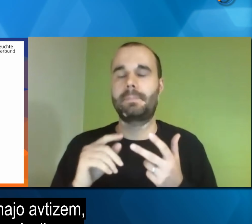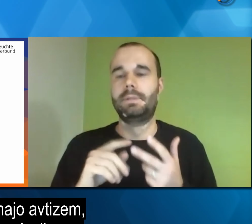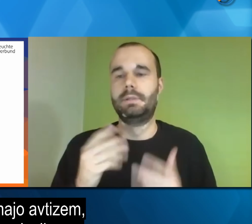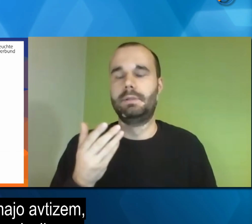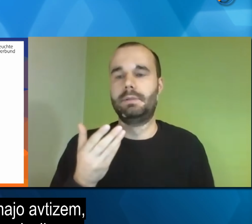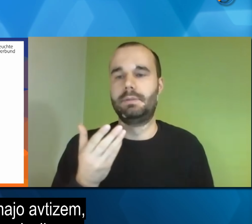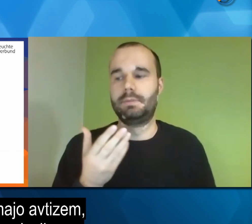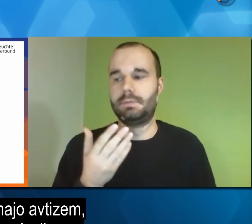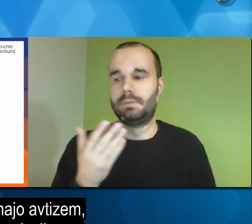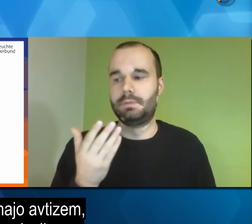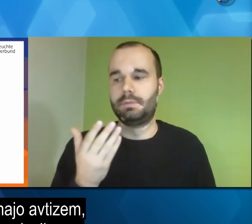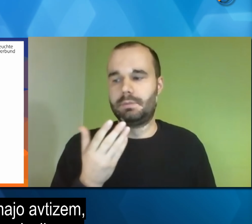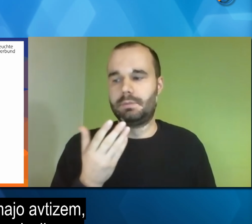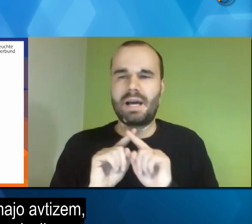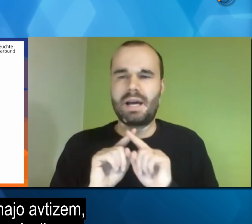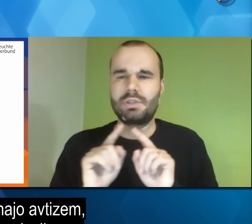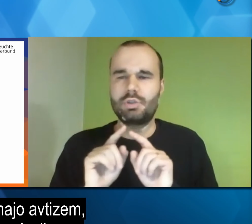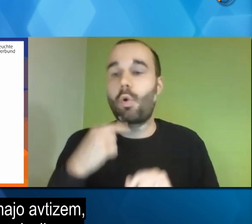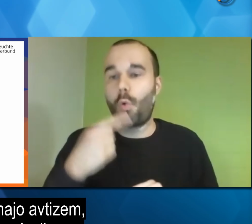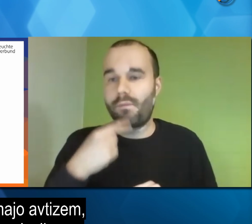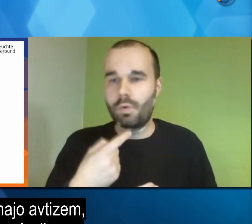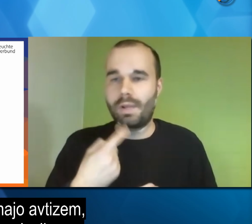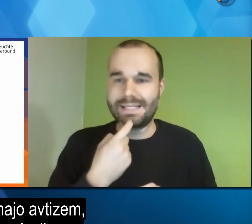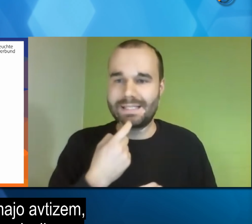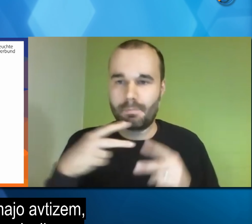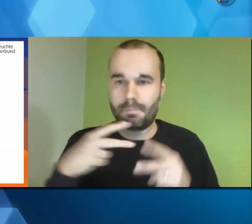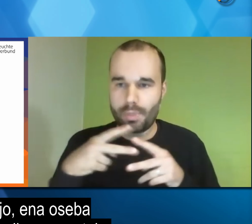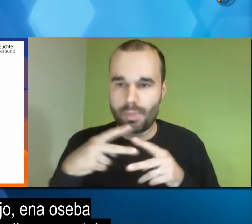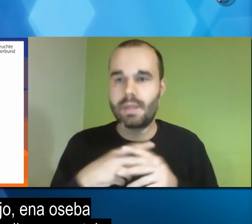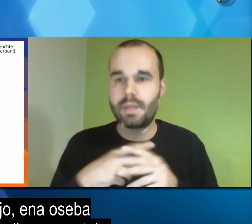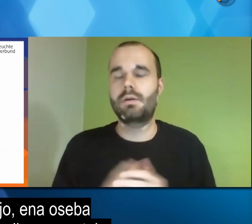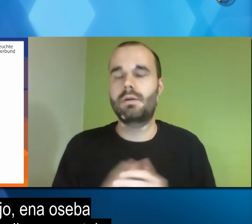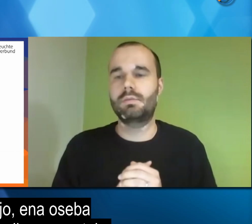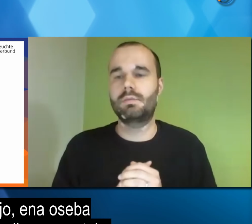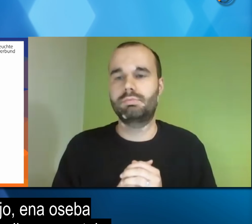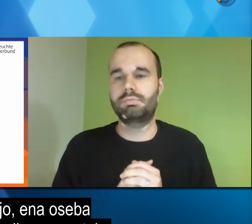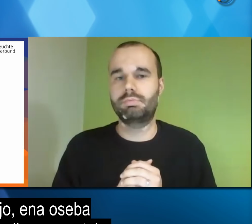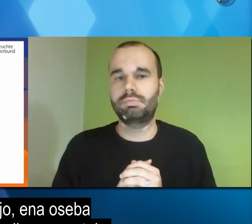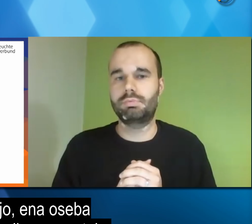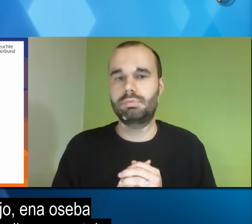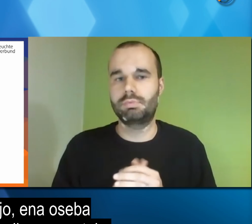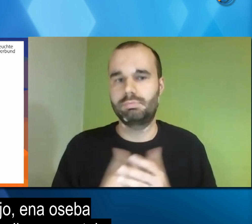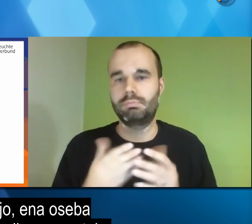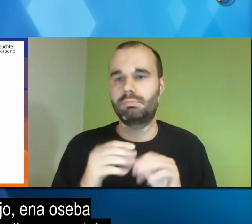nekateri imajo avtizem, tudi govorno-jezikovne motnje imajo.